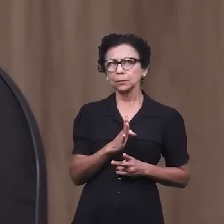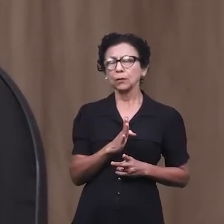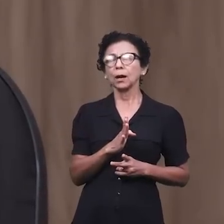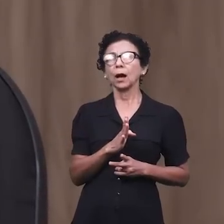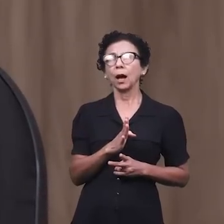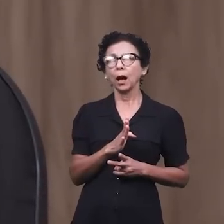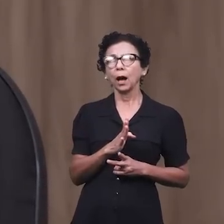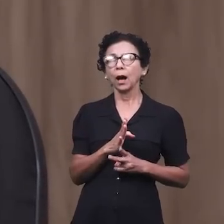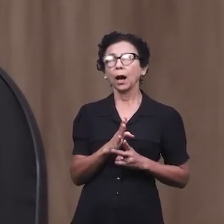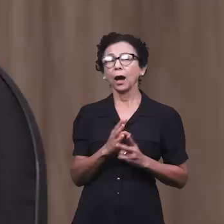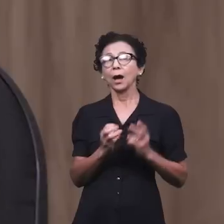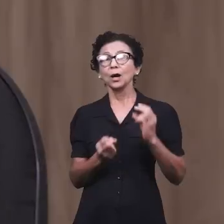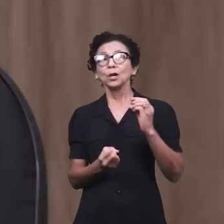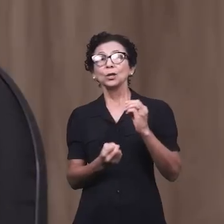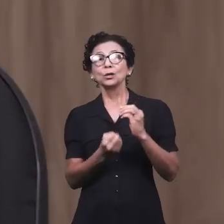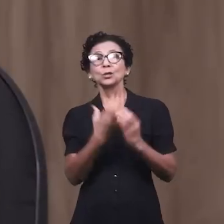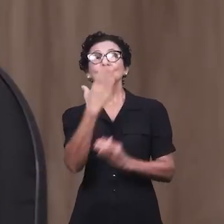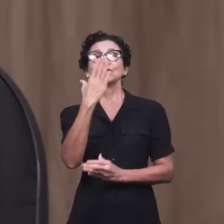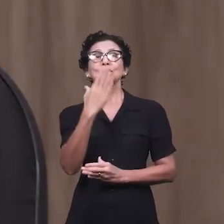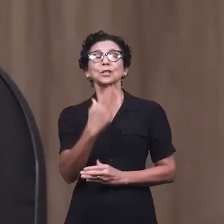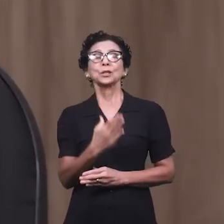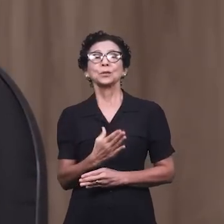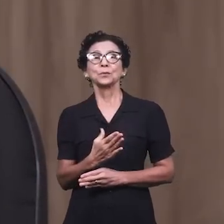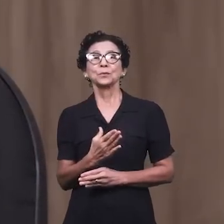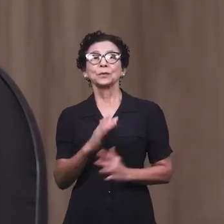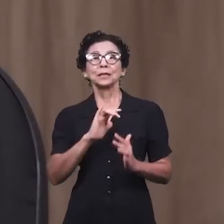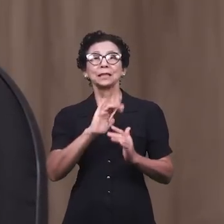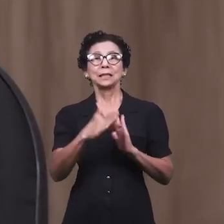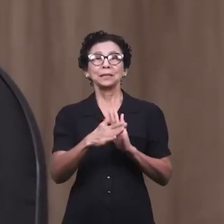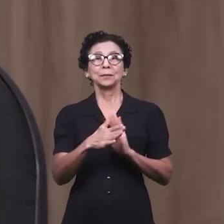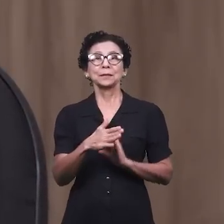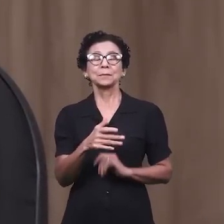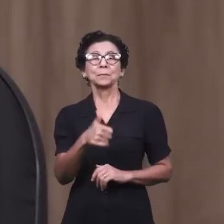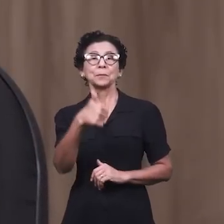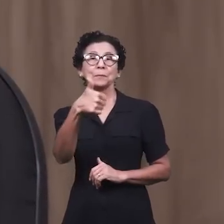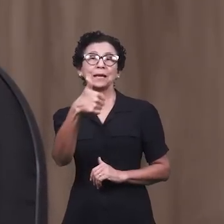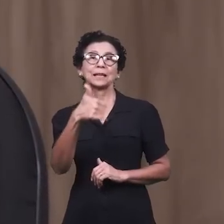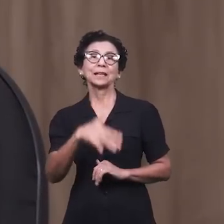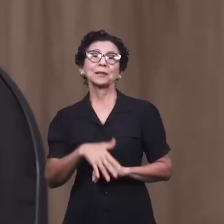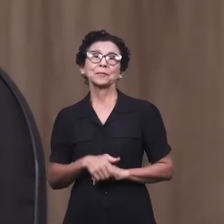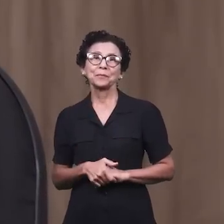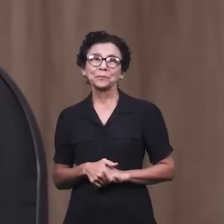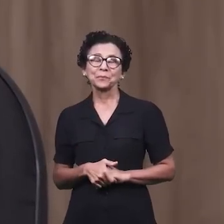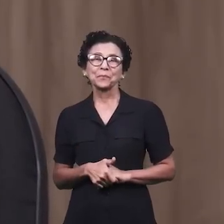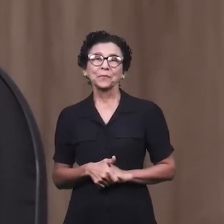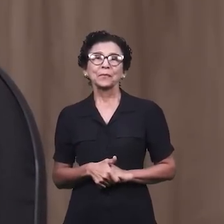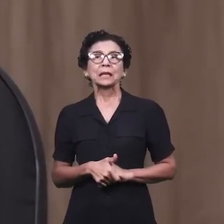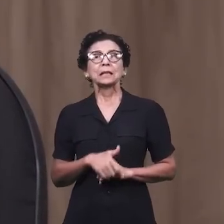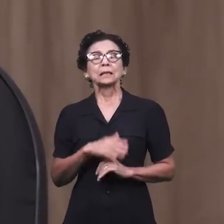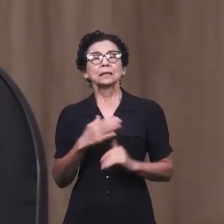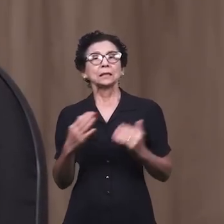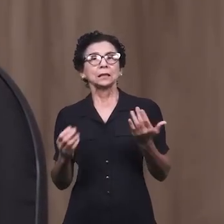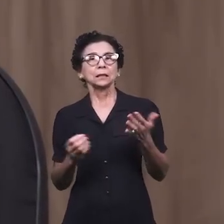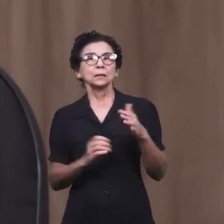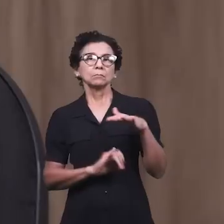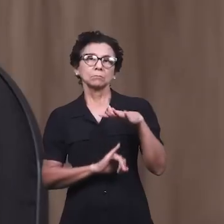então, ali a primeira língua de sinais aqui no Brasil, que deu início com a fundação do Instituto